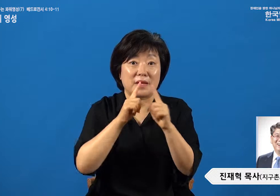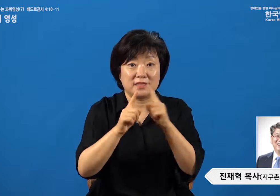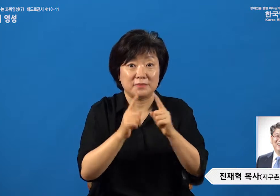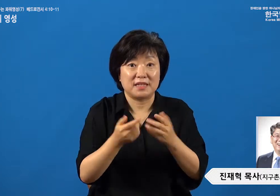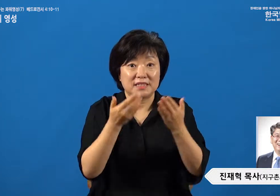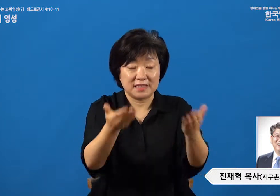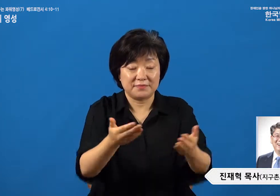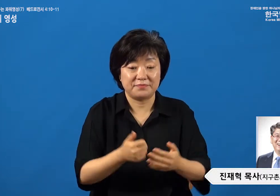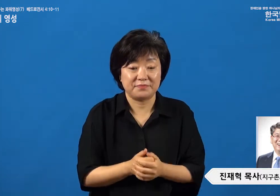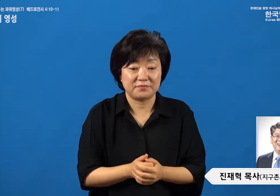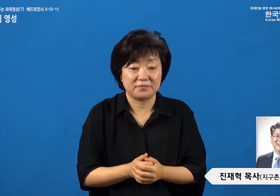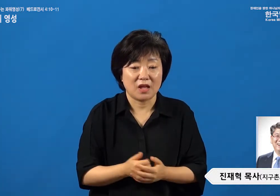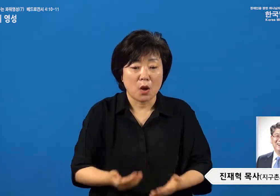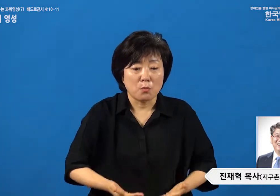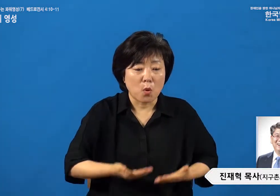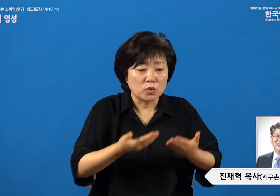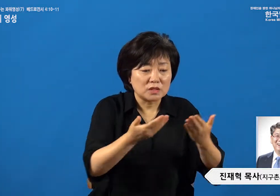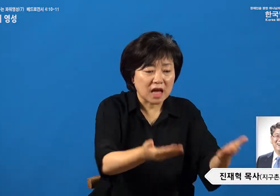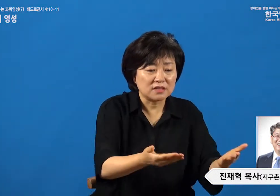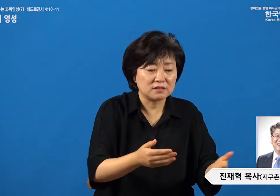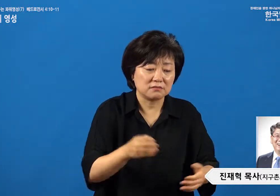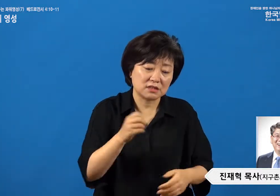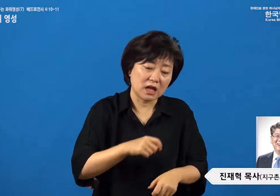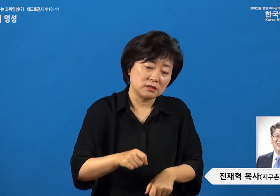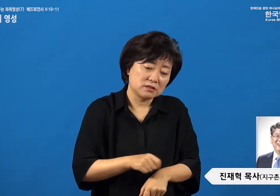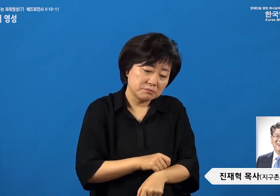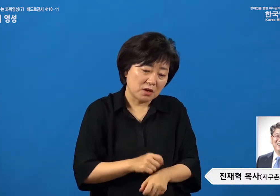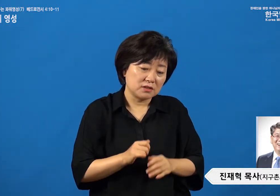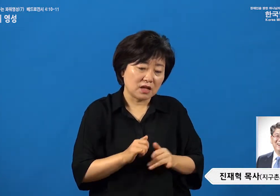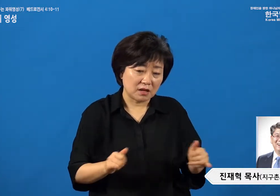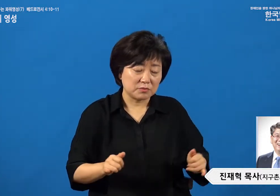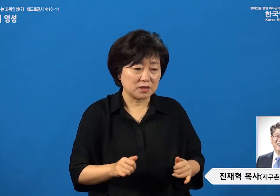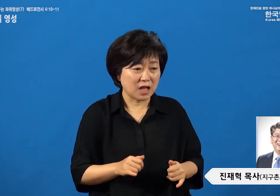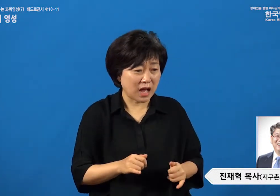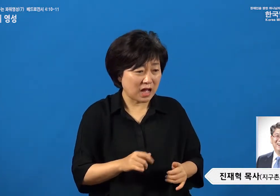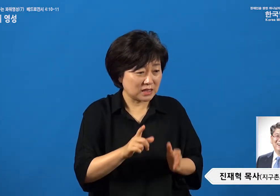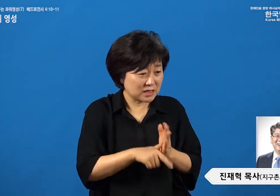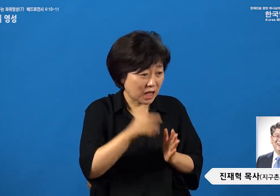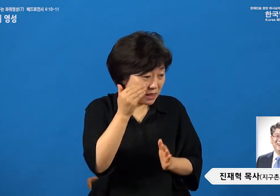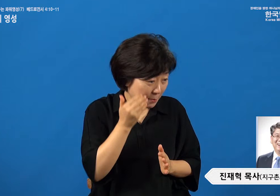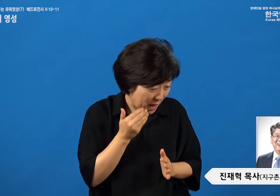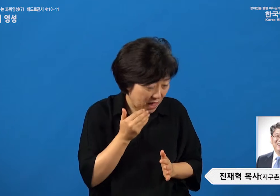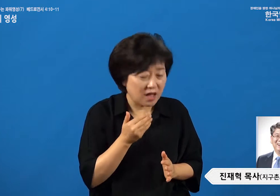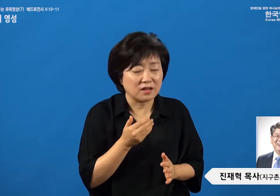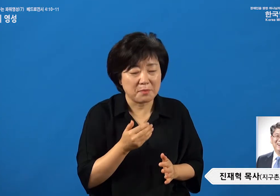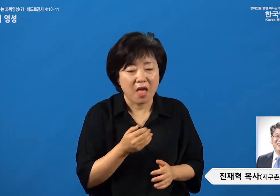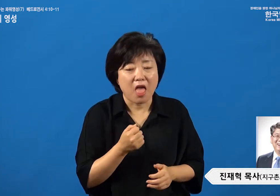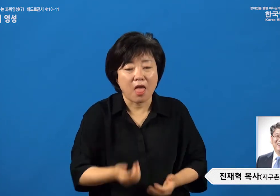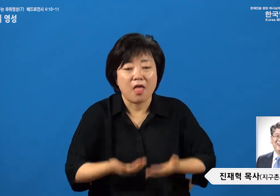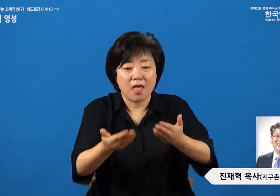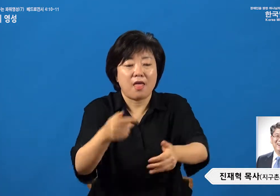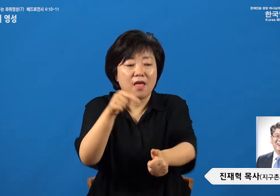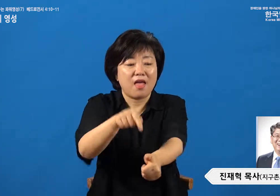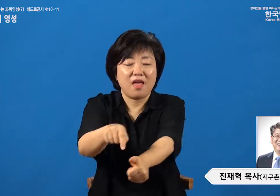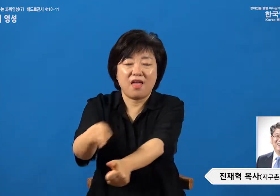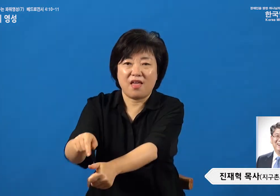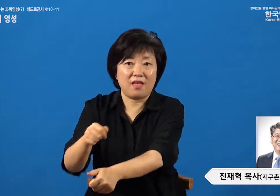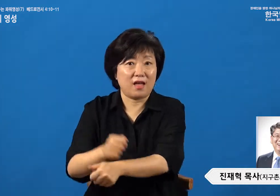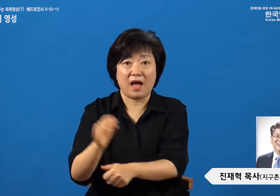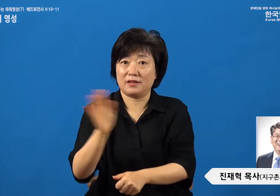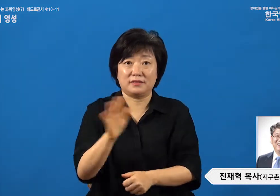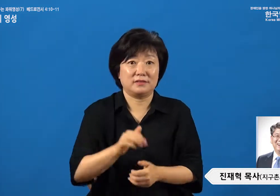말씀, 봉사는 그냥 특별한 사람들이 남아서 하는 것이 봉사가 아니라는